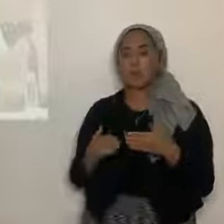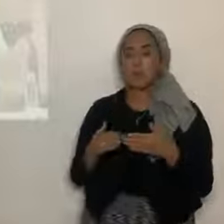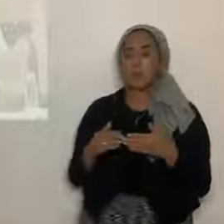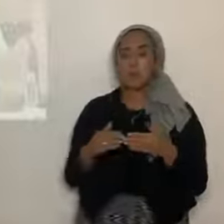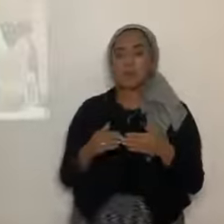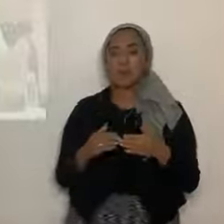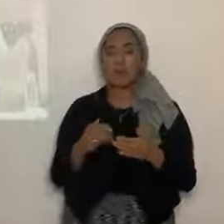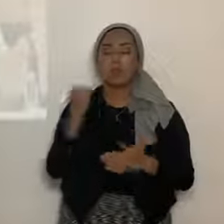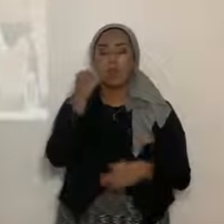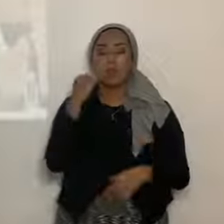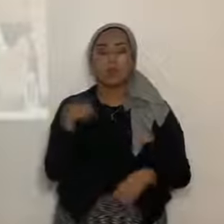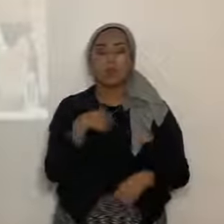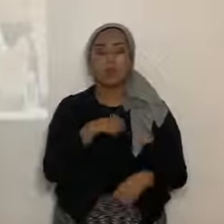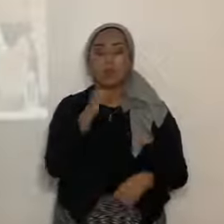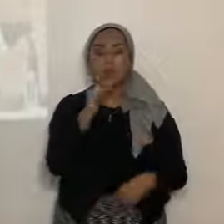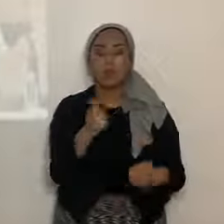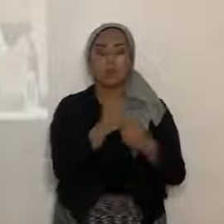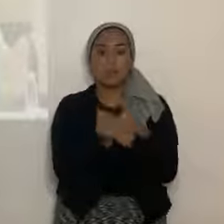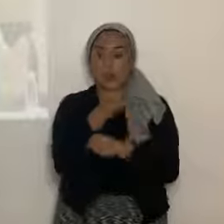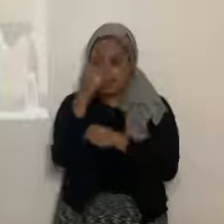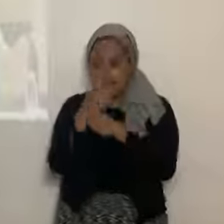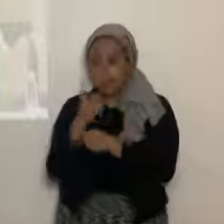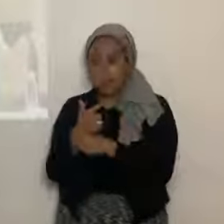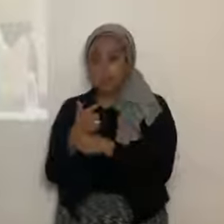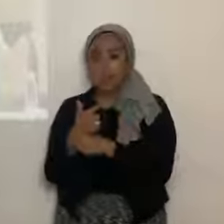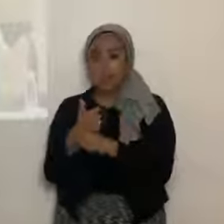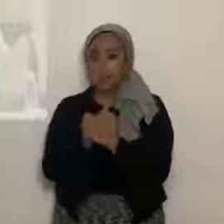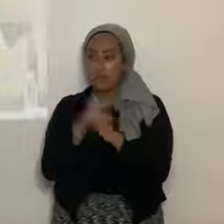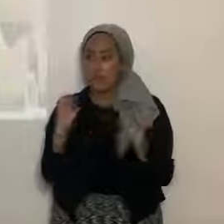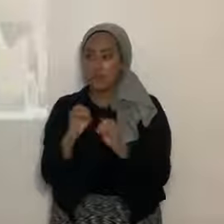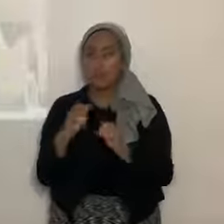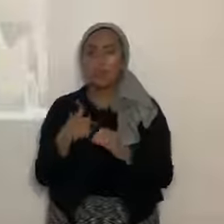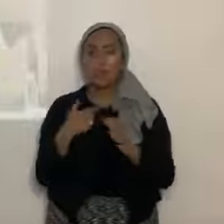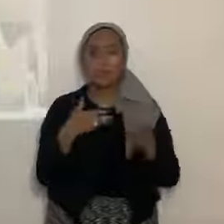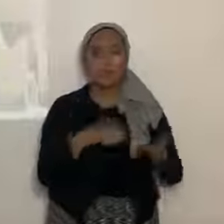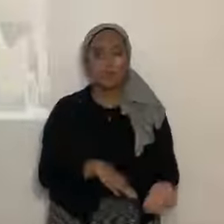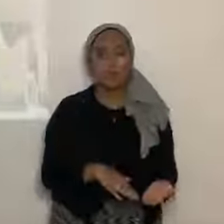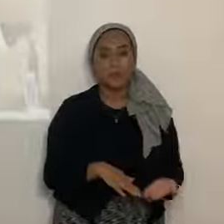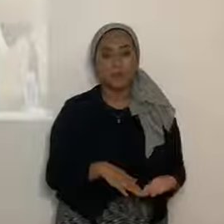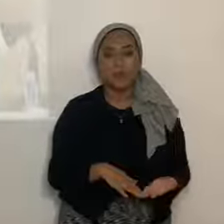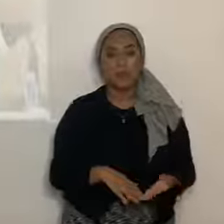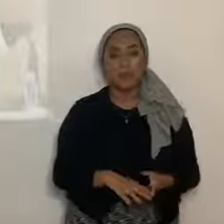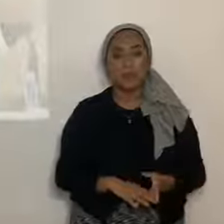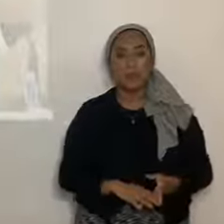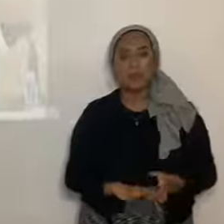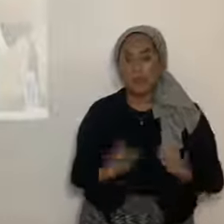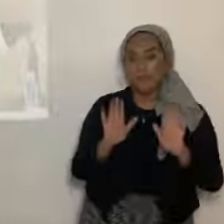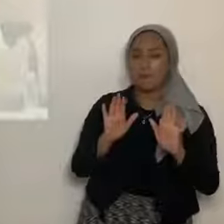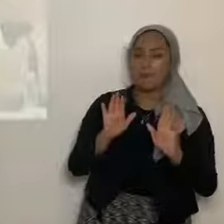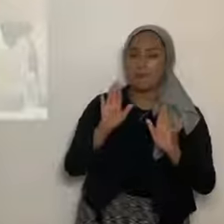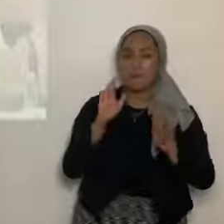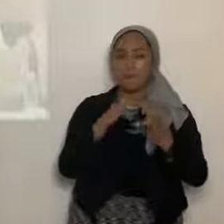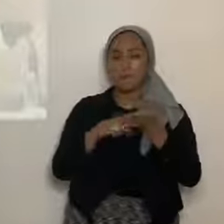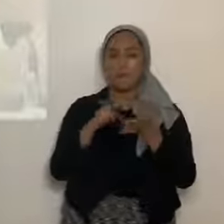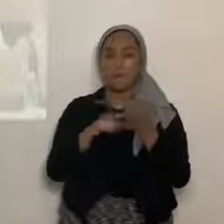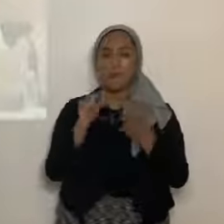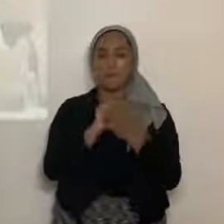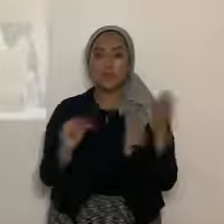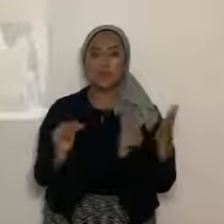no amamos a los hermanos, estaríamos en muerte. Es que, a ver, vamos a analizar este verso tantito. Permanecer